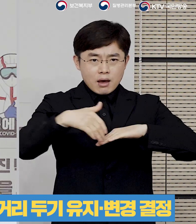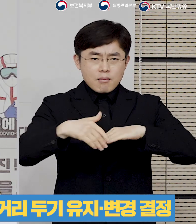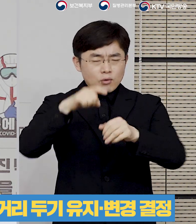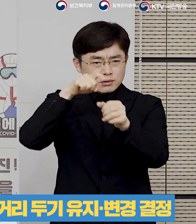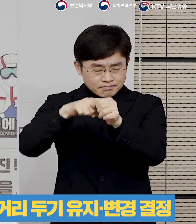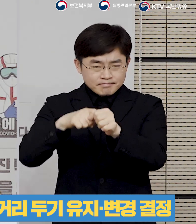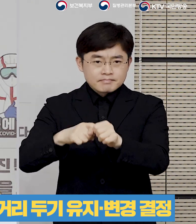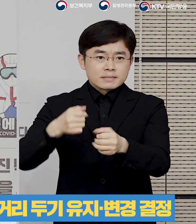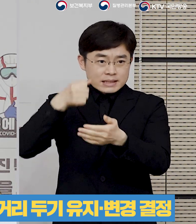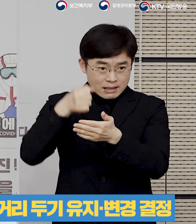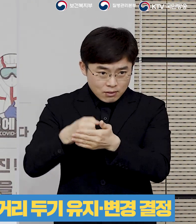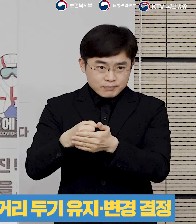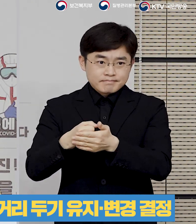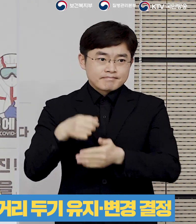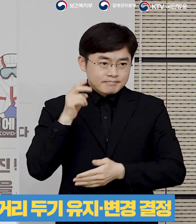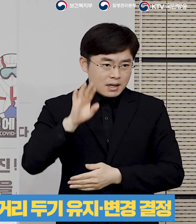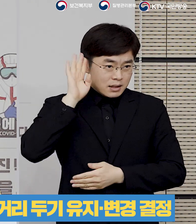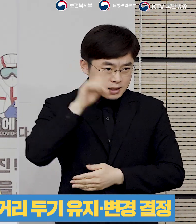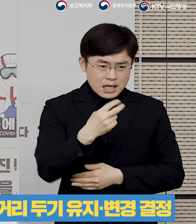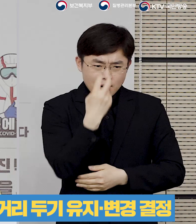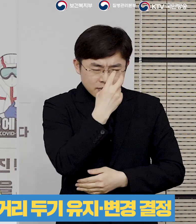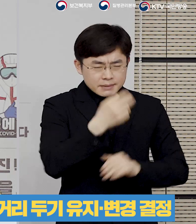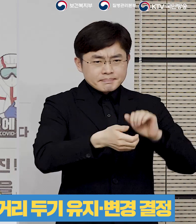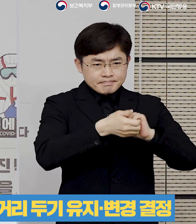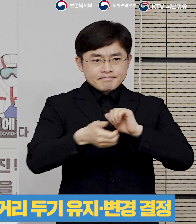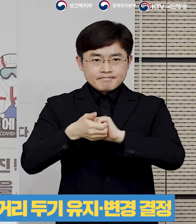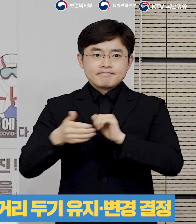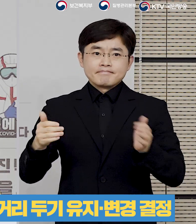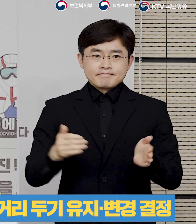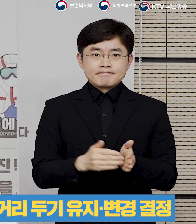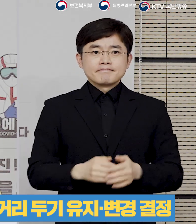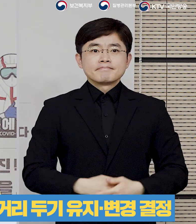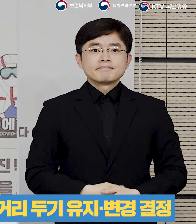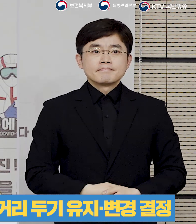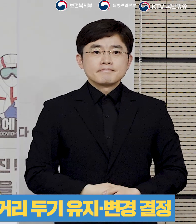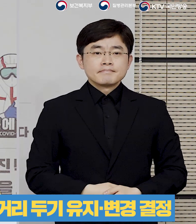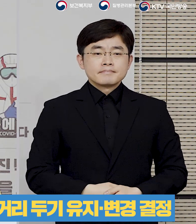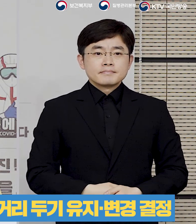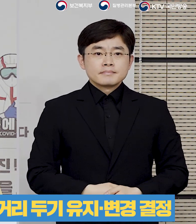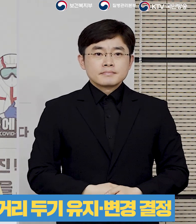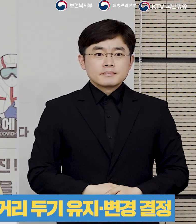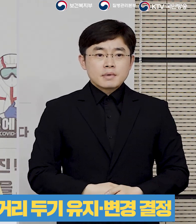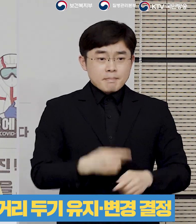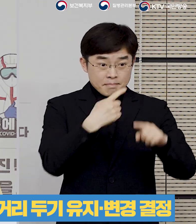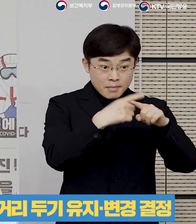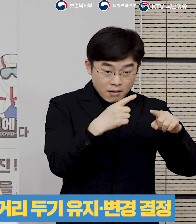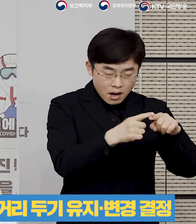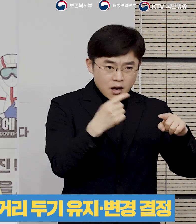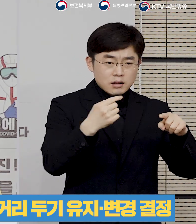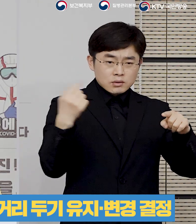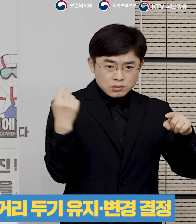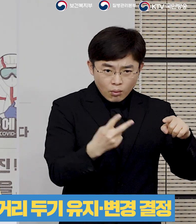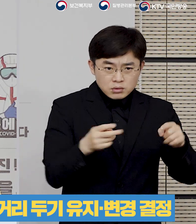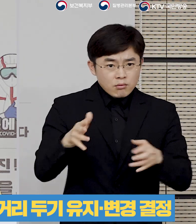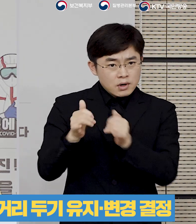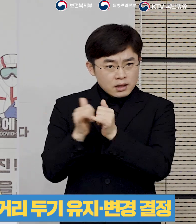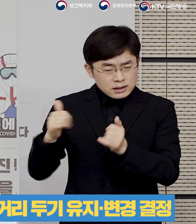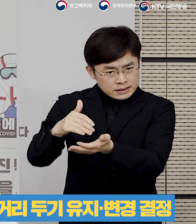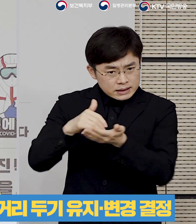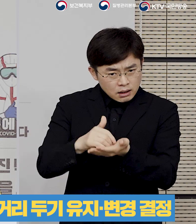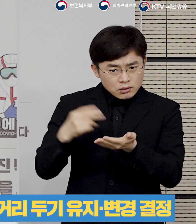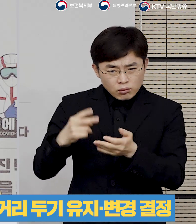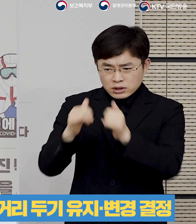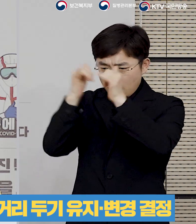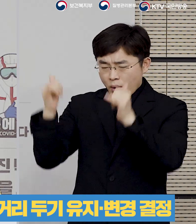목표로 코로나19 상황을 주기적이고 종합적으로 평가하고 있습니다. 평가 결과와 전문가들의 의견,